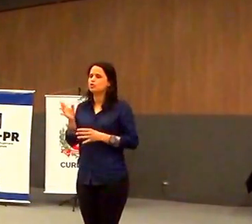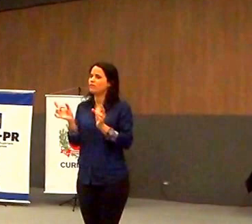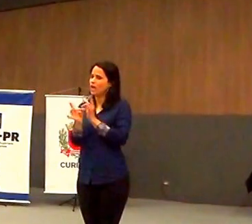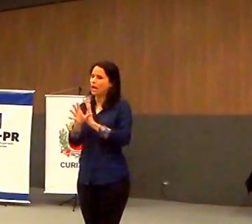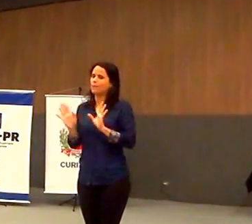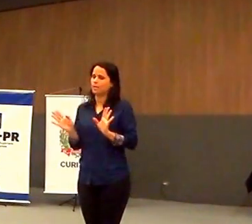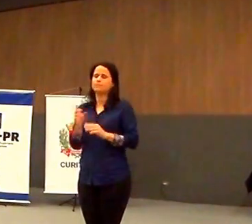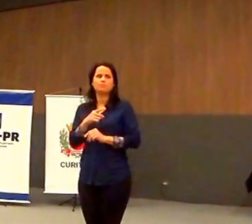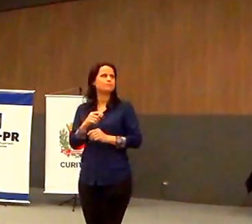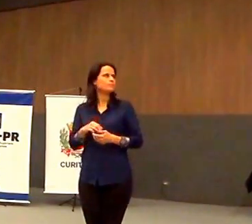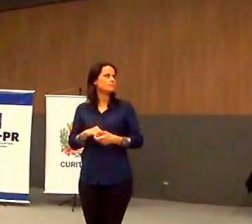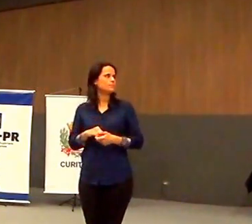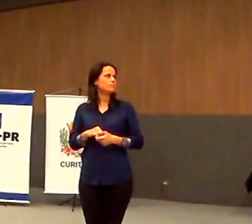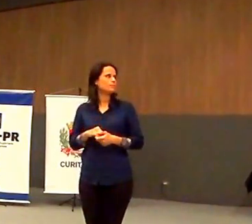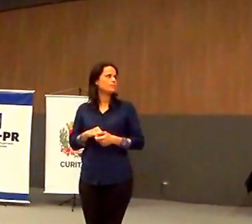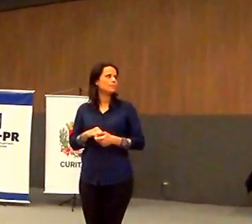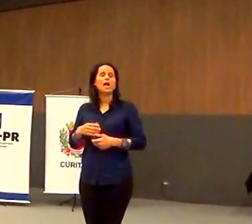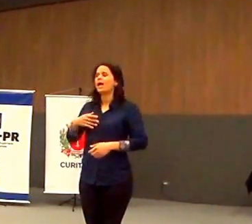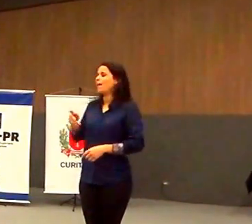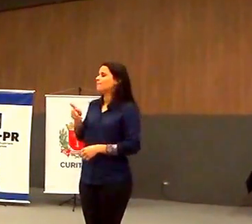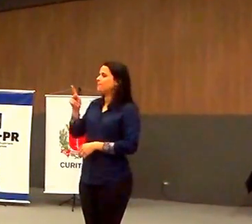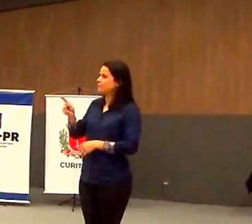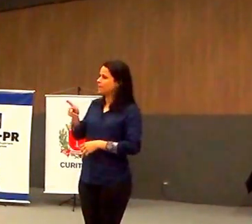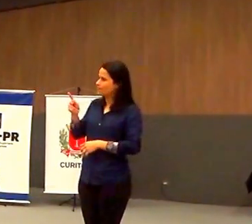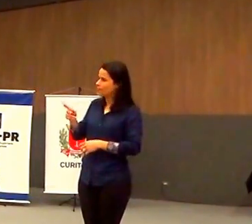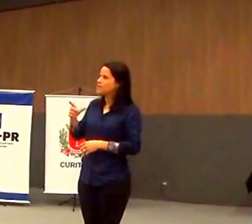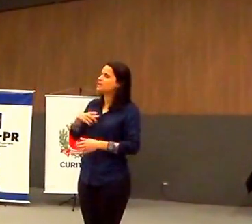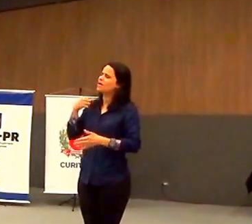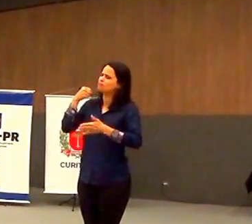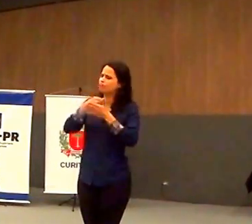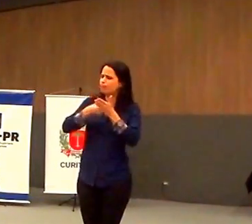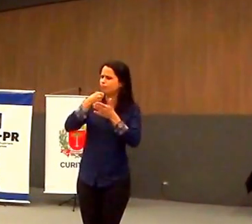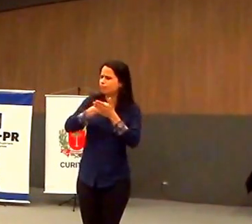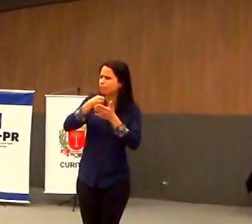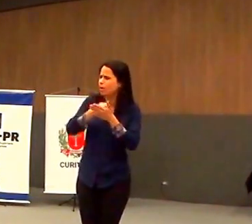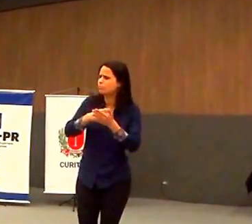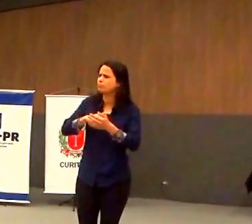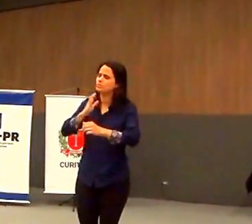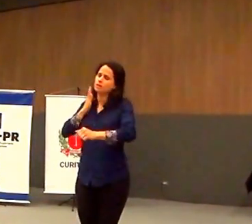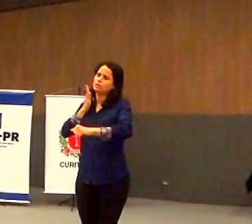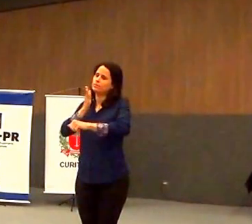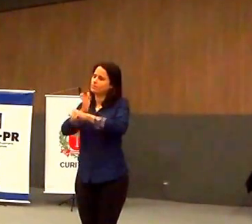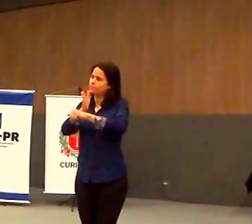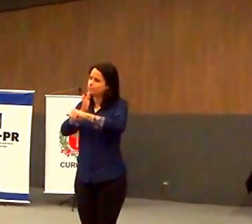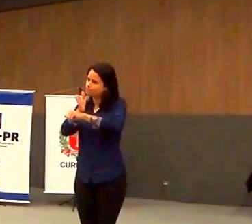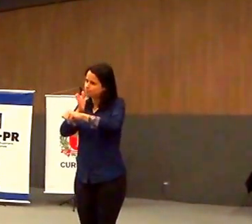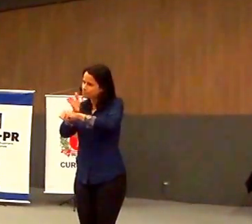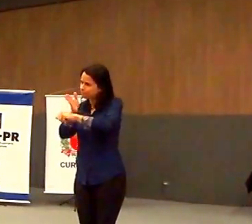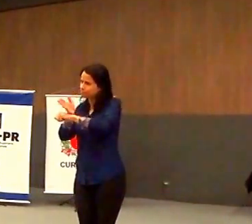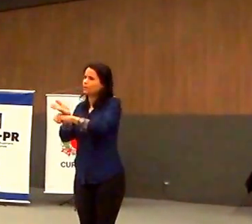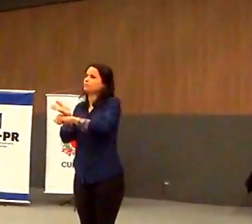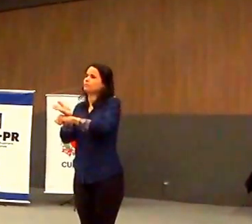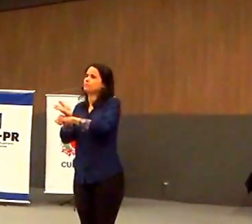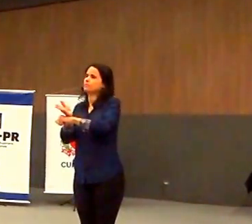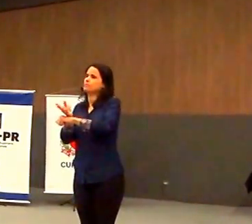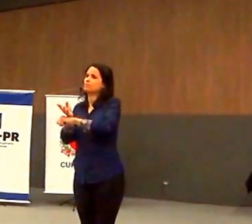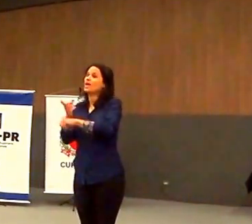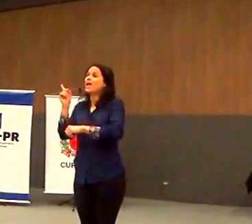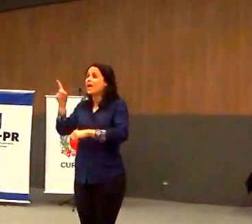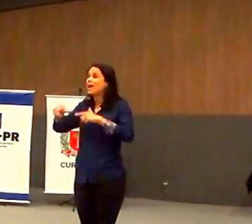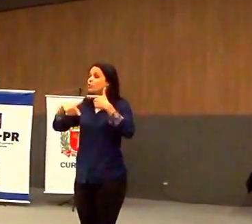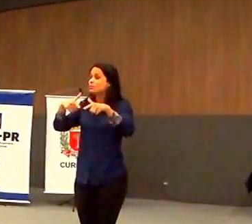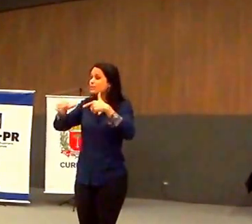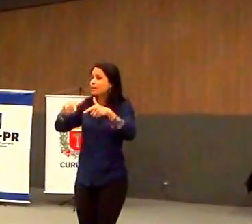acessibilidade. Então, a luta pela acessibilidade beneficia a todos, né? Então, esse trabalho não é só pelo idoso, é